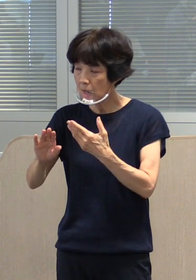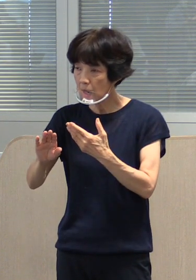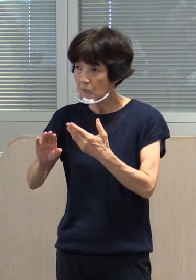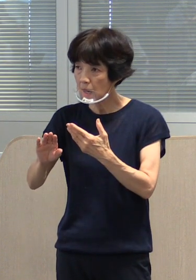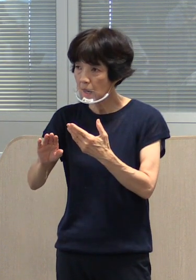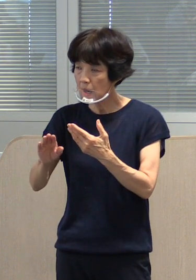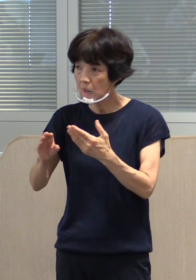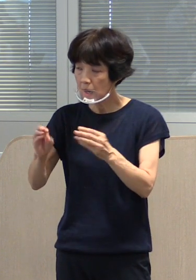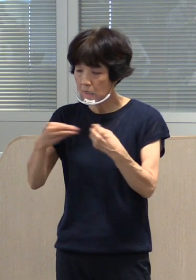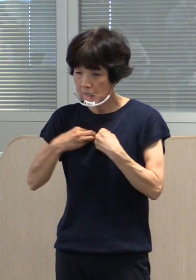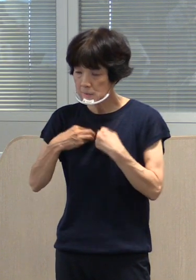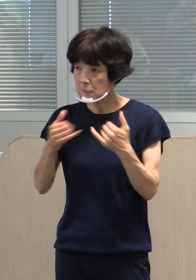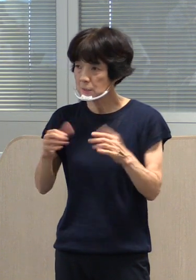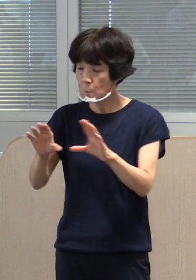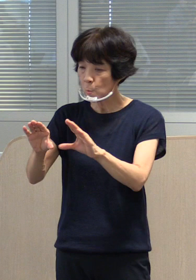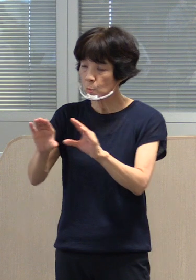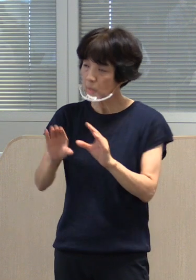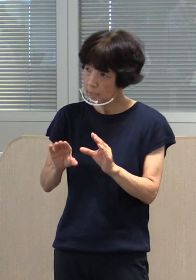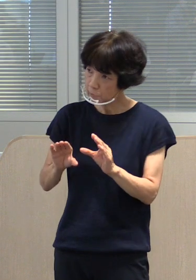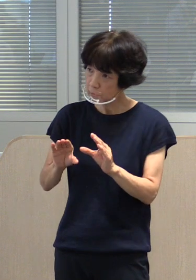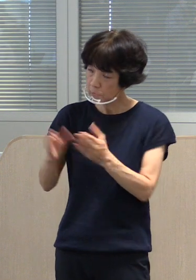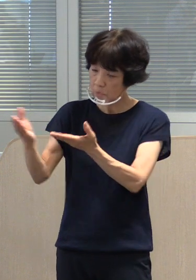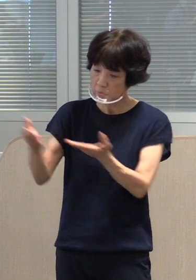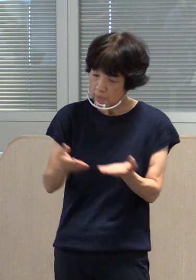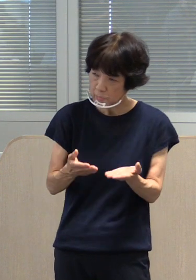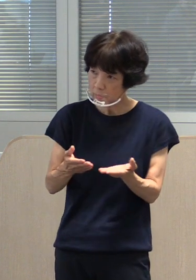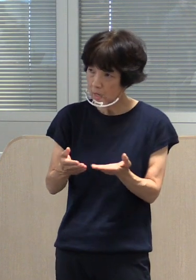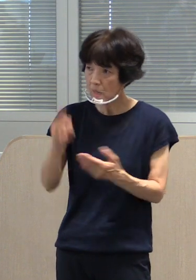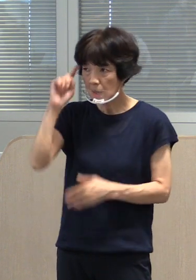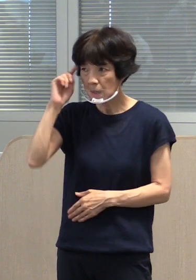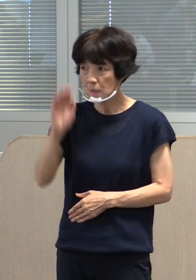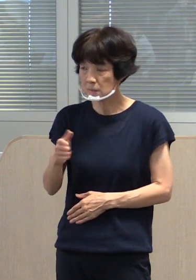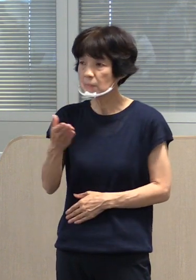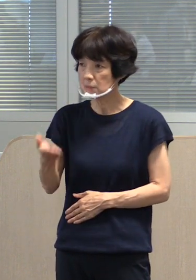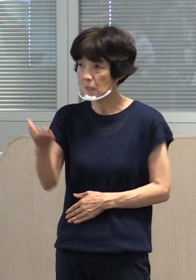ったことは何か想定されていますでしょうか。 今ですね、